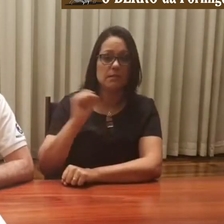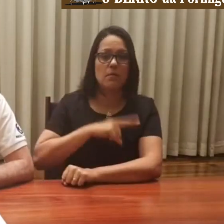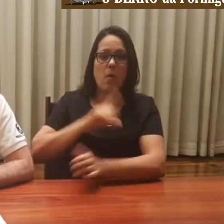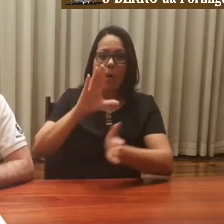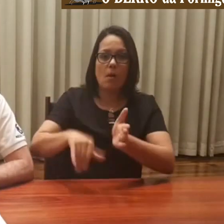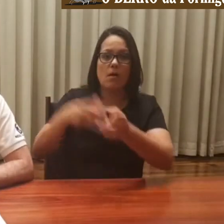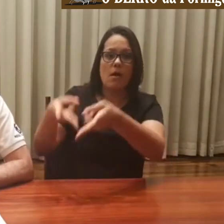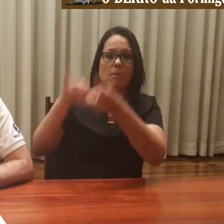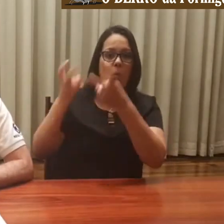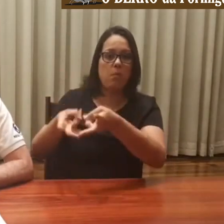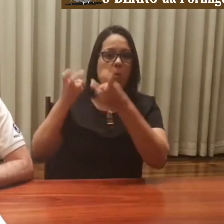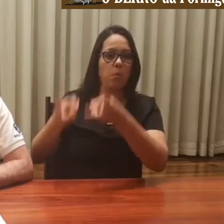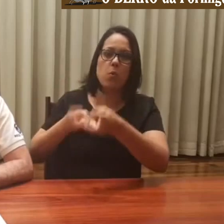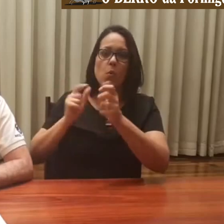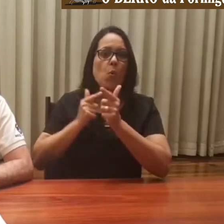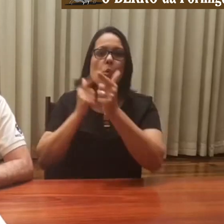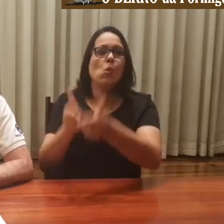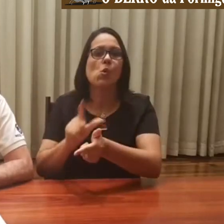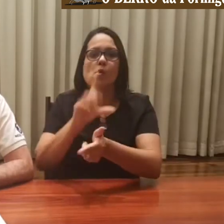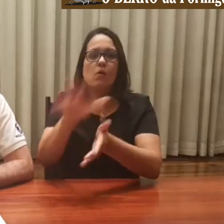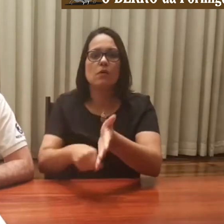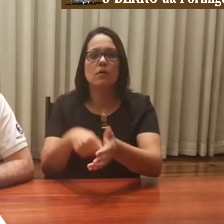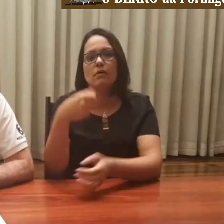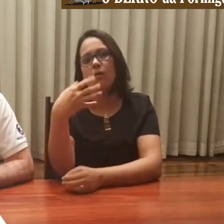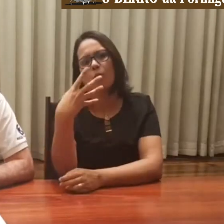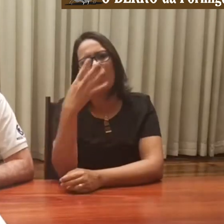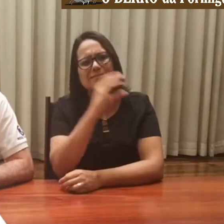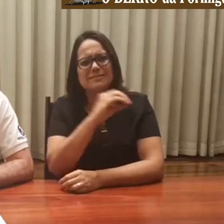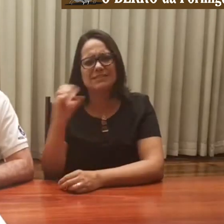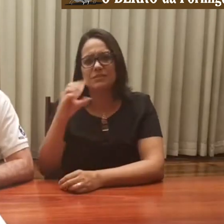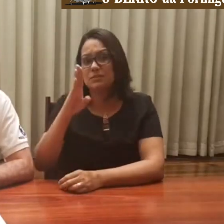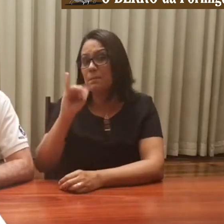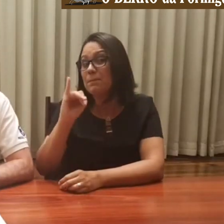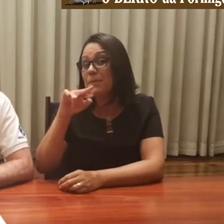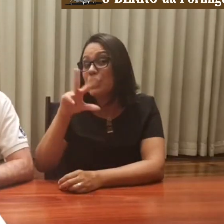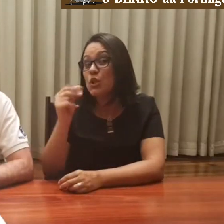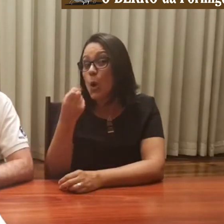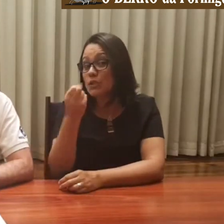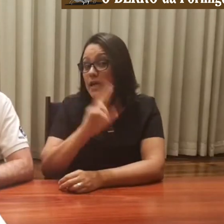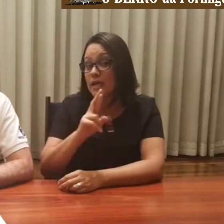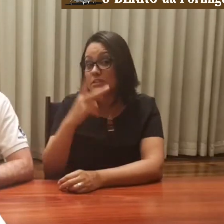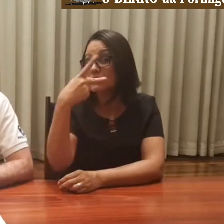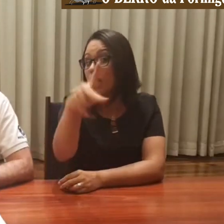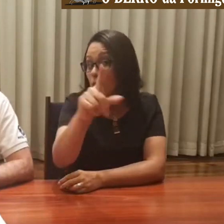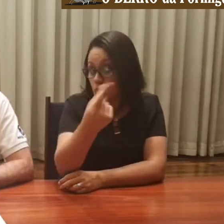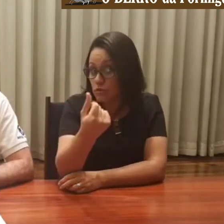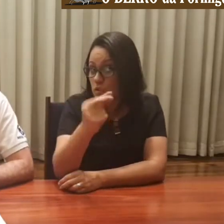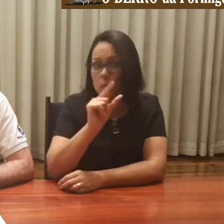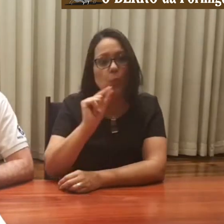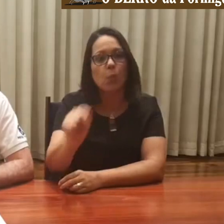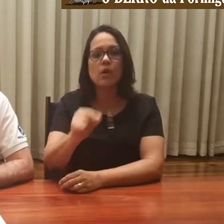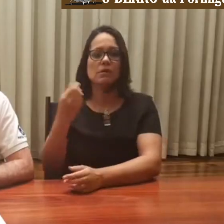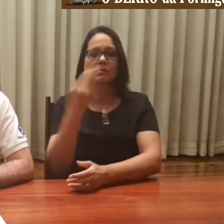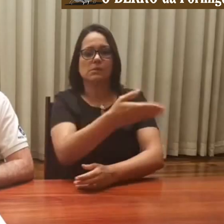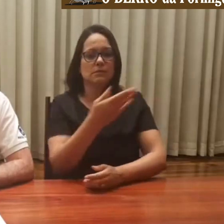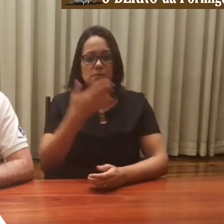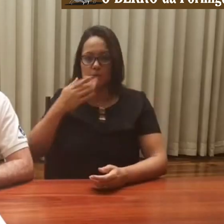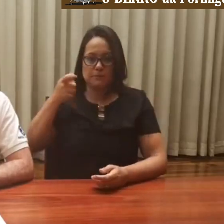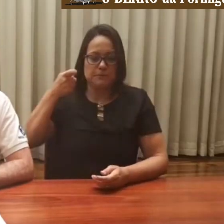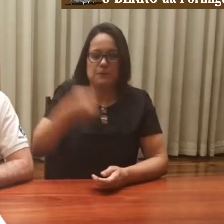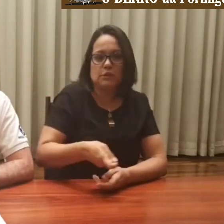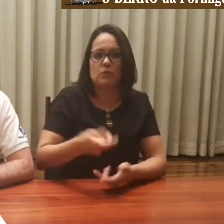assaltado também. Um pouco mais de 400 bilhões de reais, dinheiro teu, foi para ditaduras, outras,